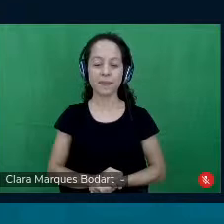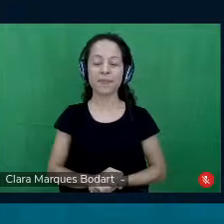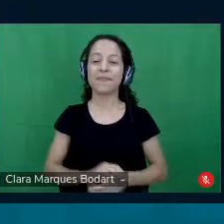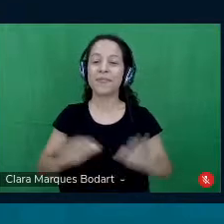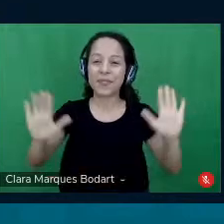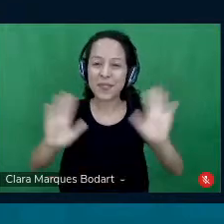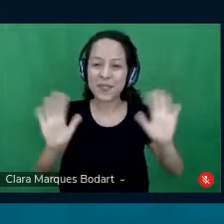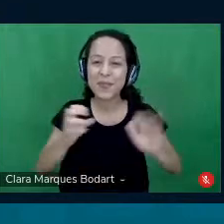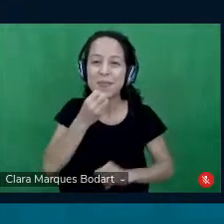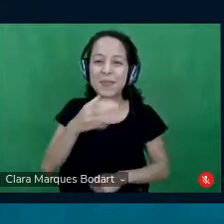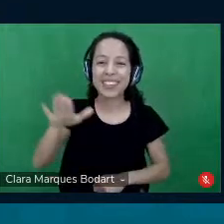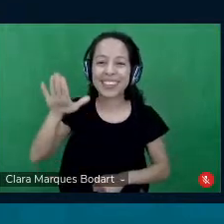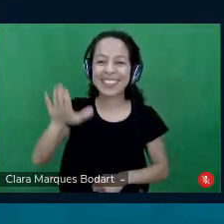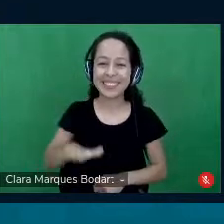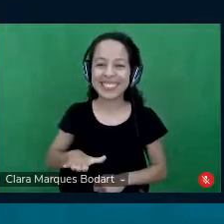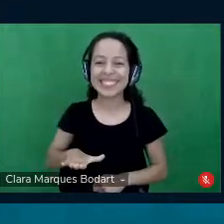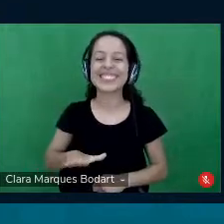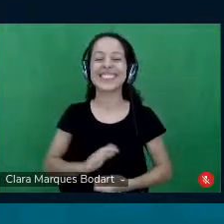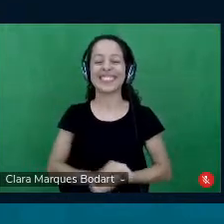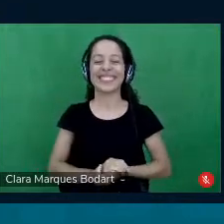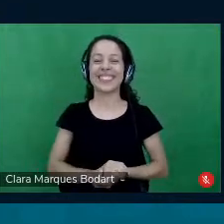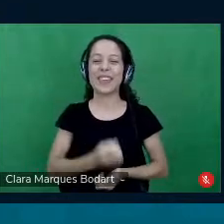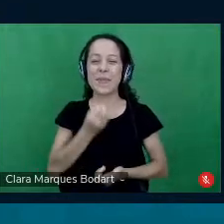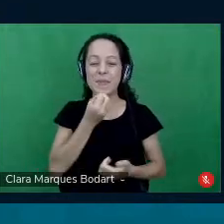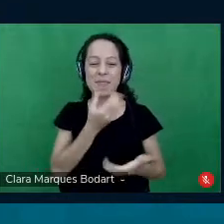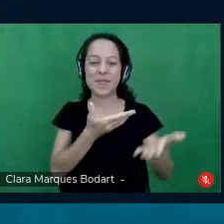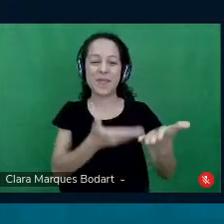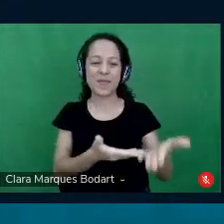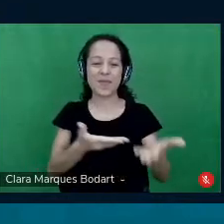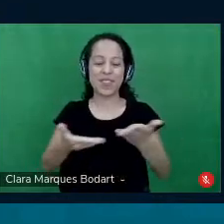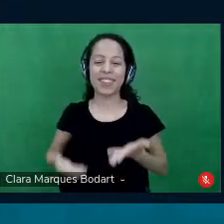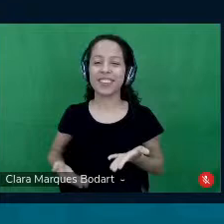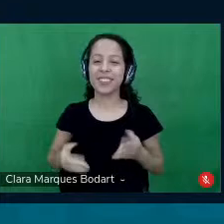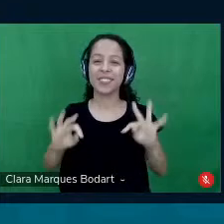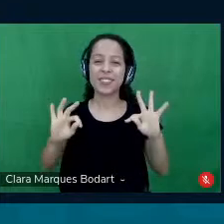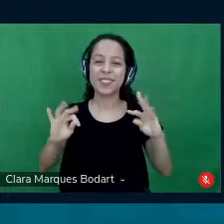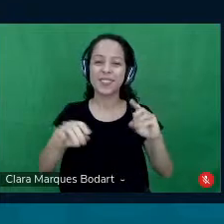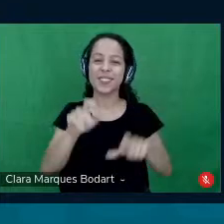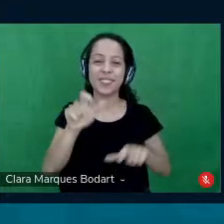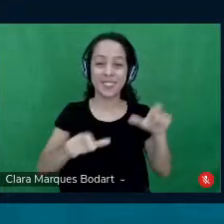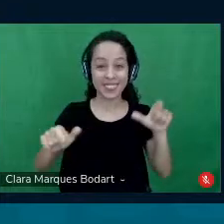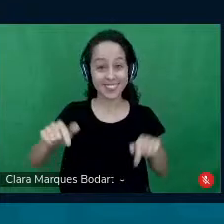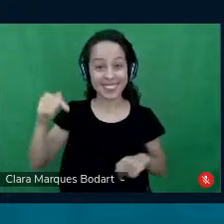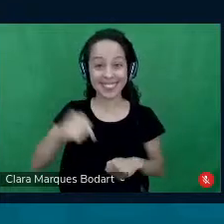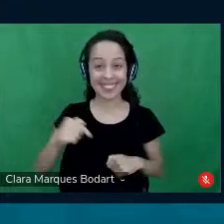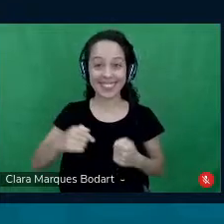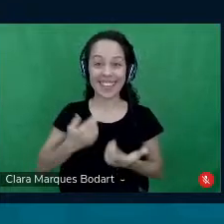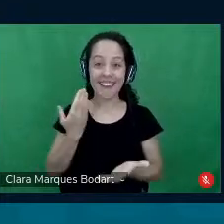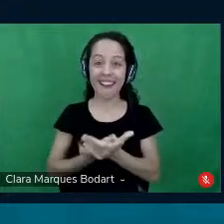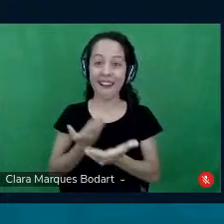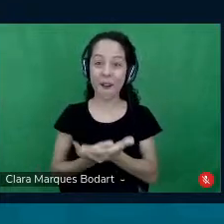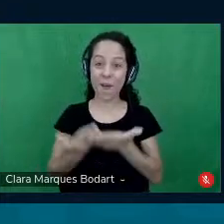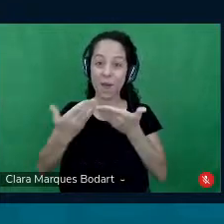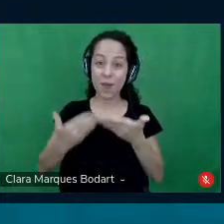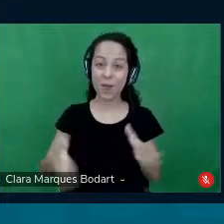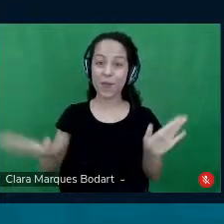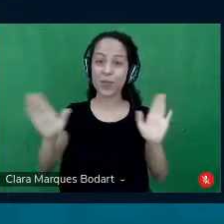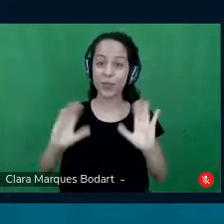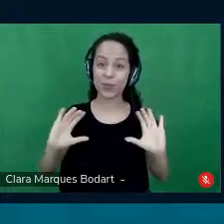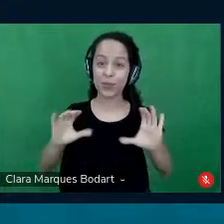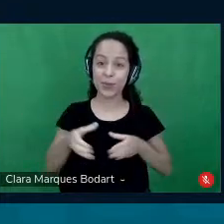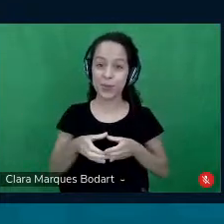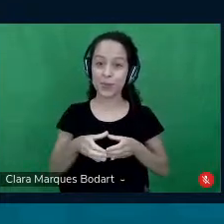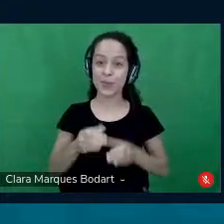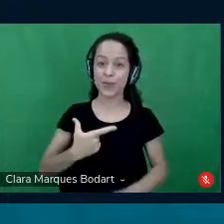Olá, boa tarde, sejam muito bem-vindos e bem-vindas à aula inaugural da turma